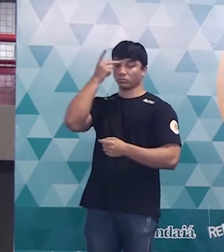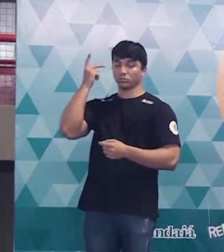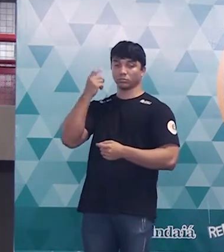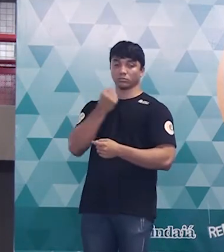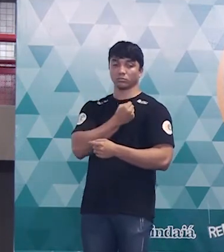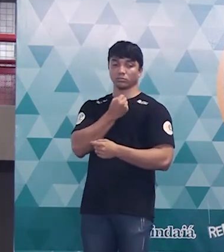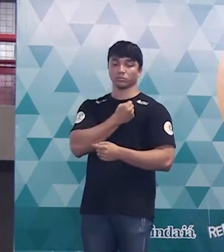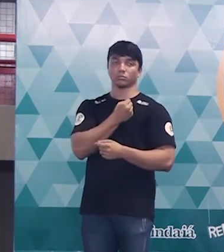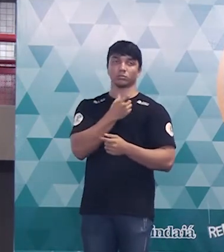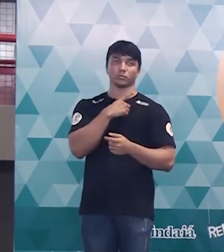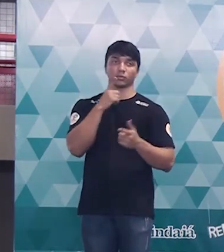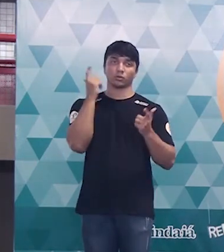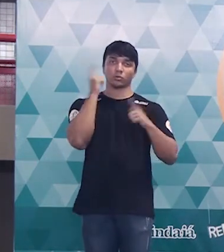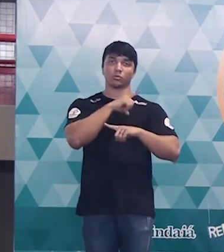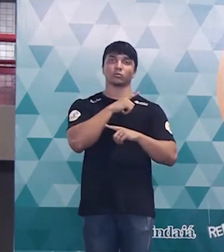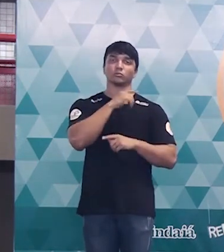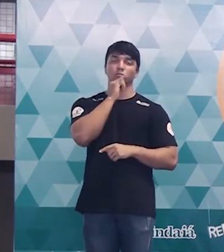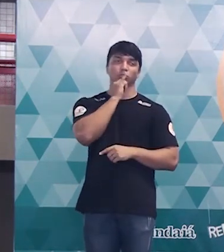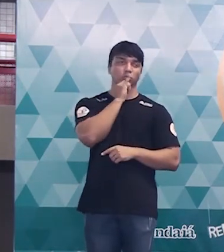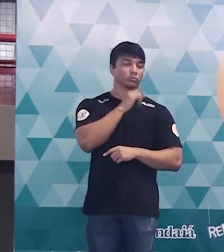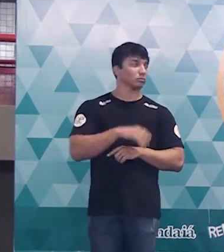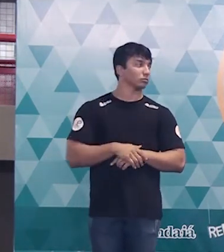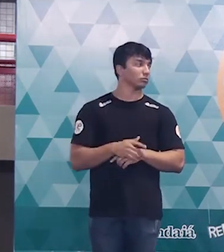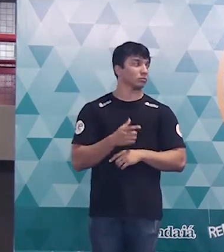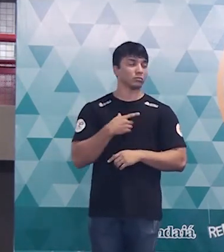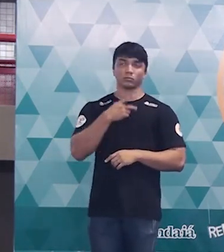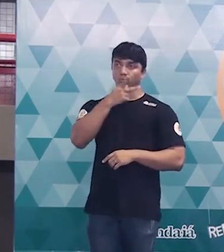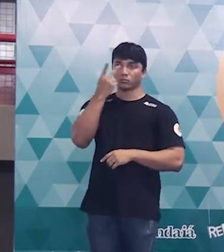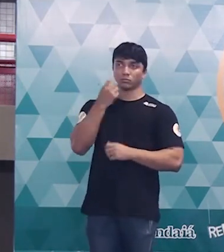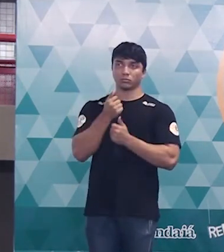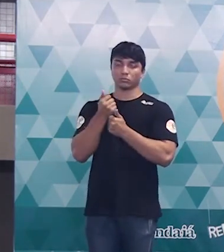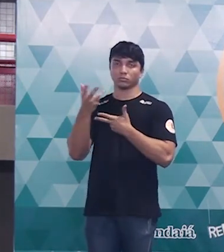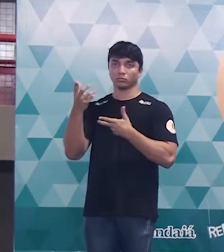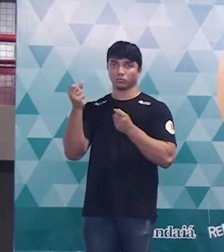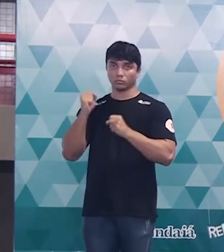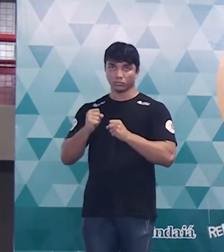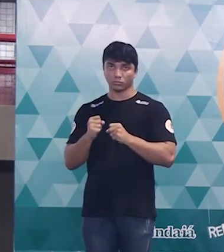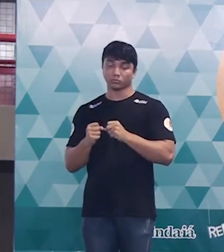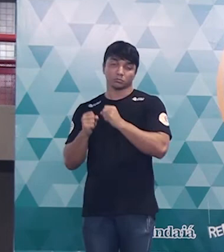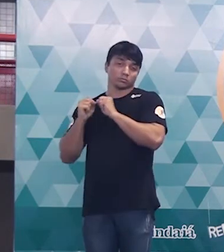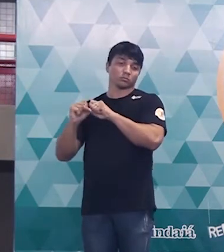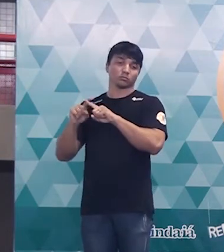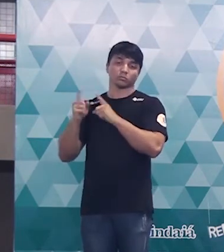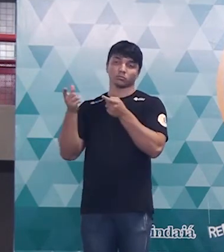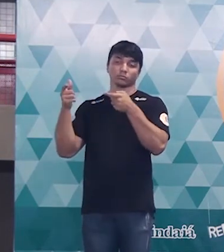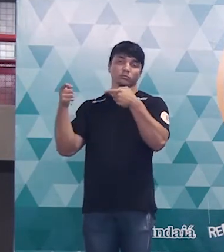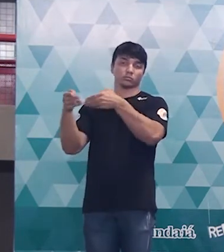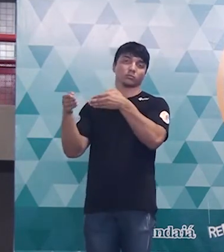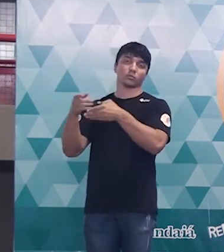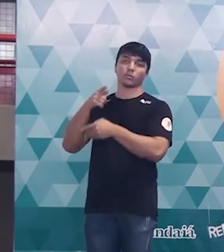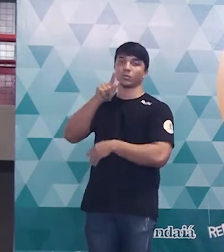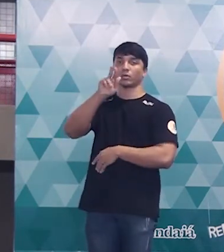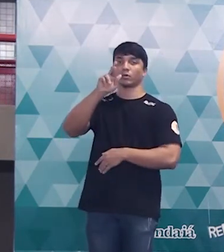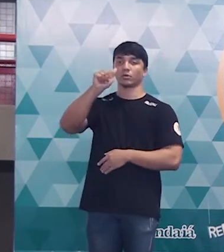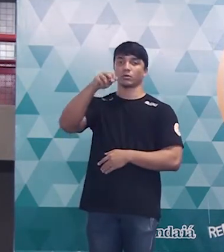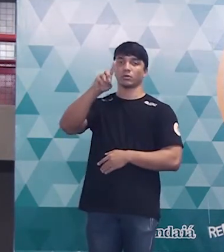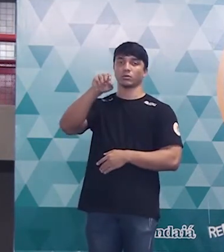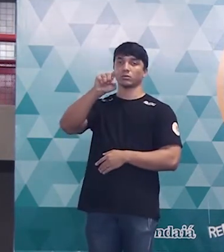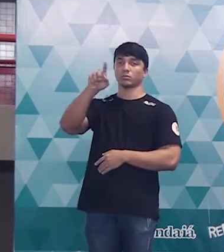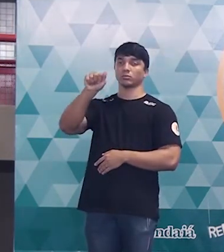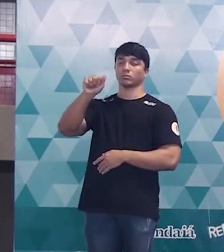operários. Eu posso contar número de operários? Posso. Então é uma grandeza. Eu também